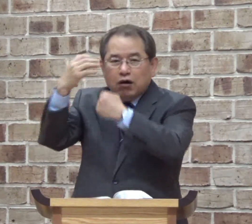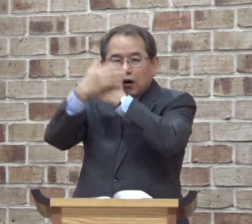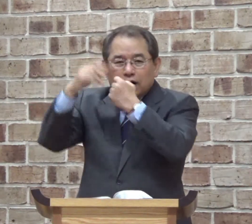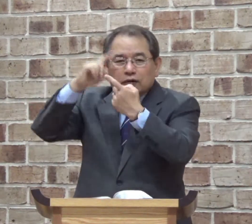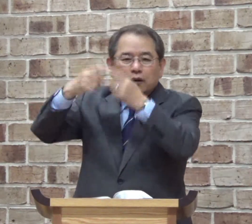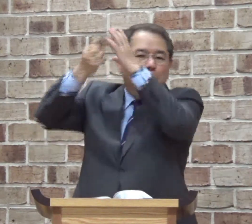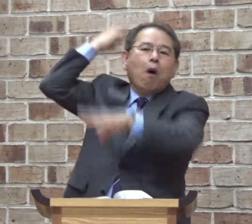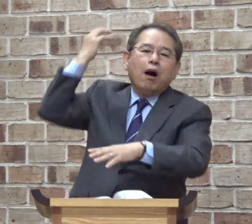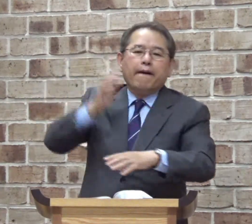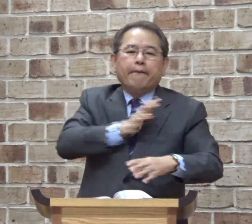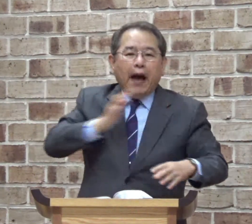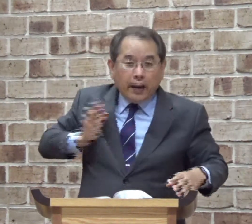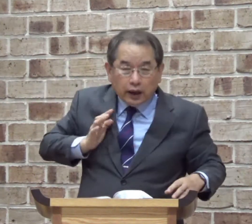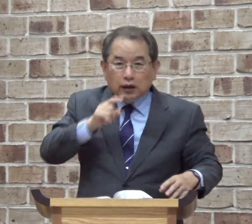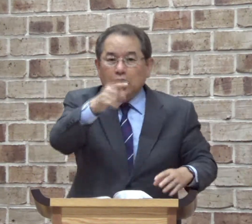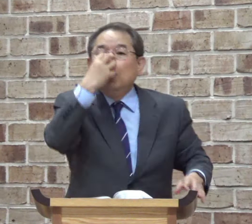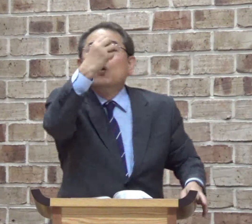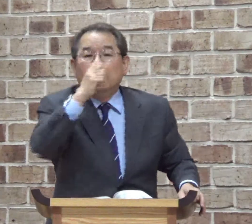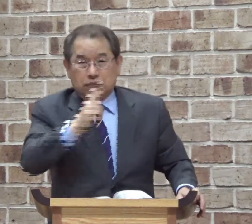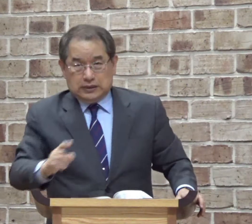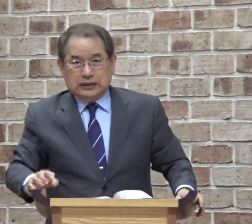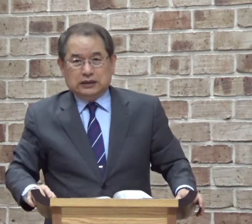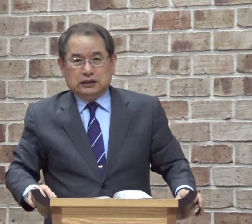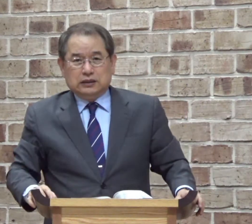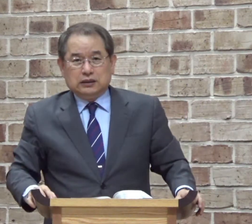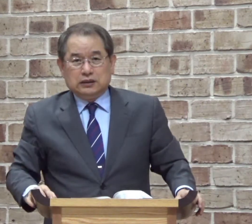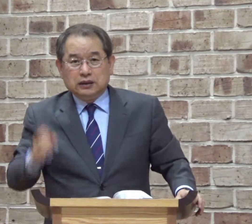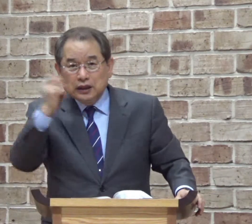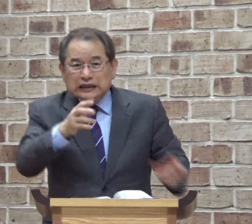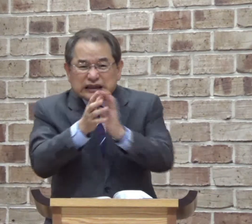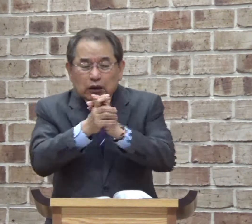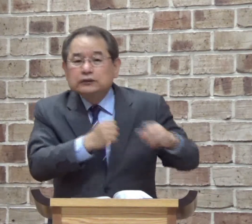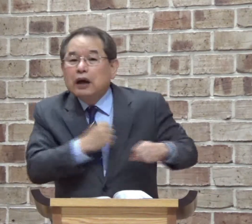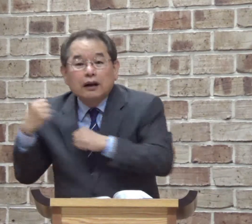배신하는 교만, 기도를 게을리하는 교만,